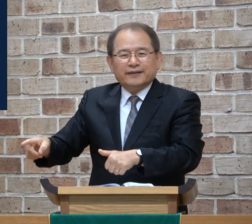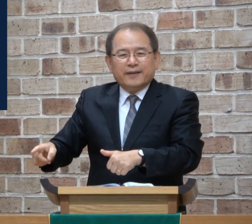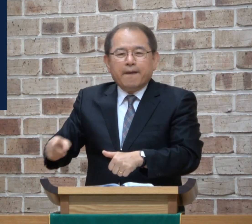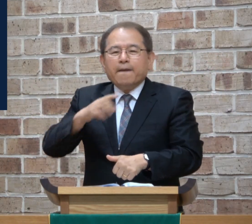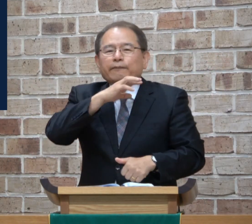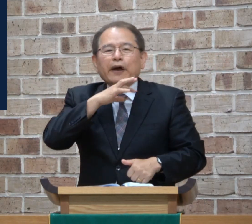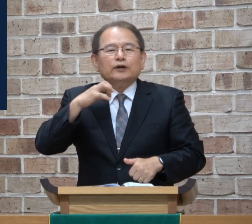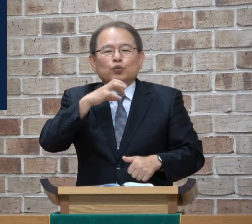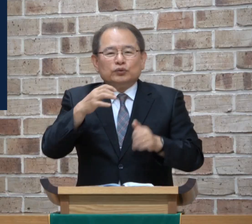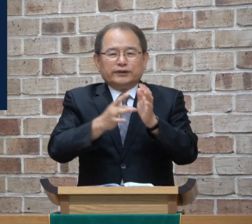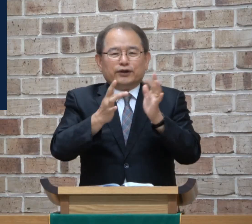보내서